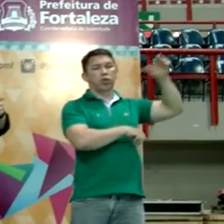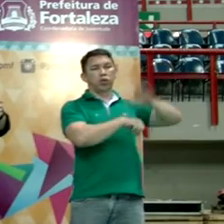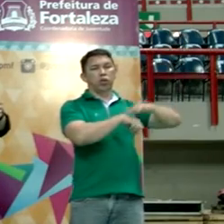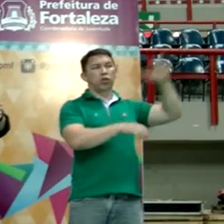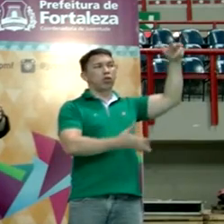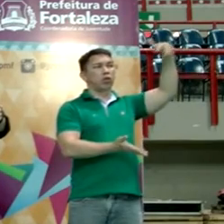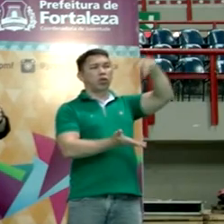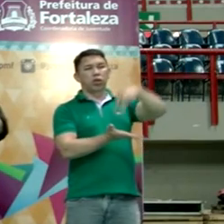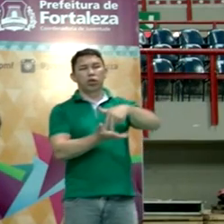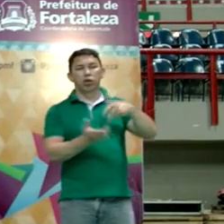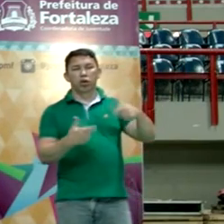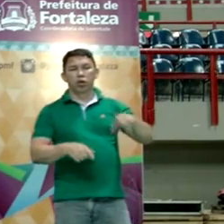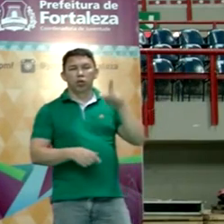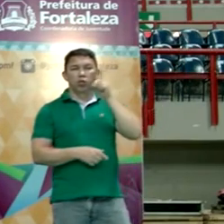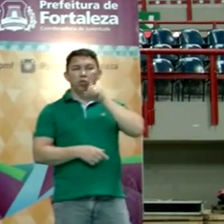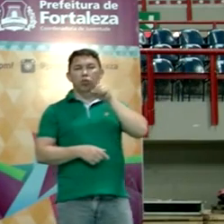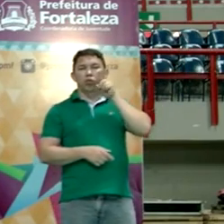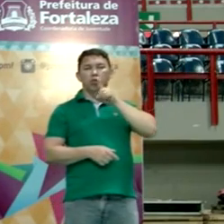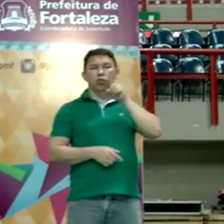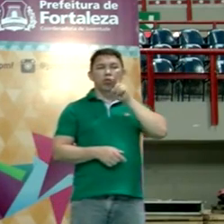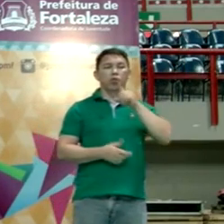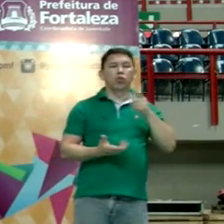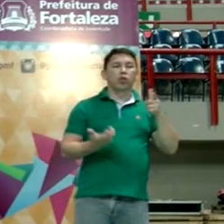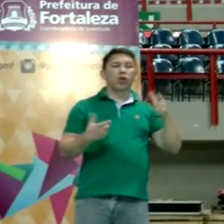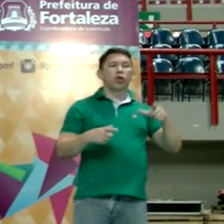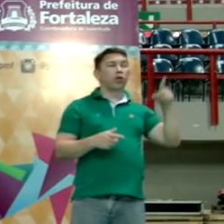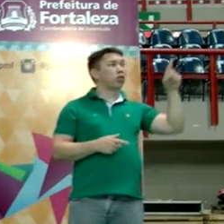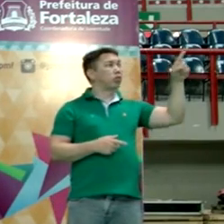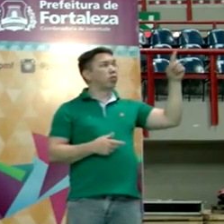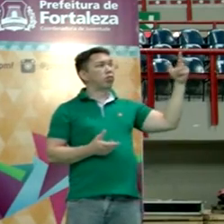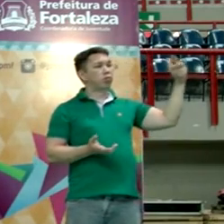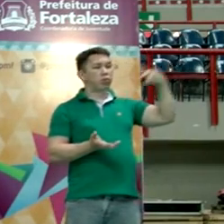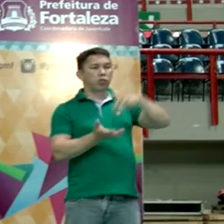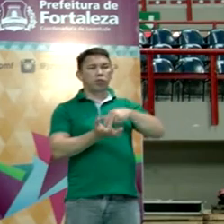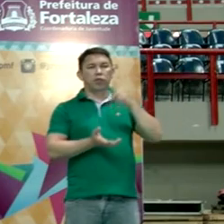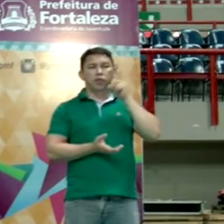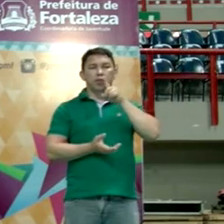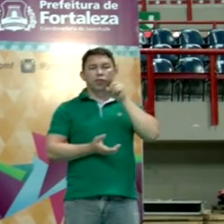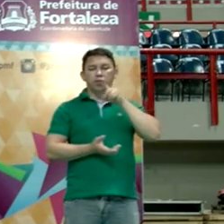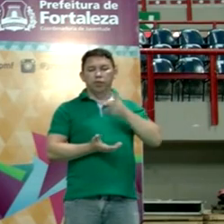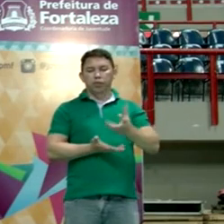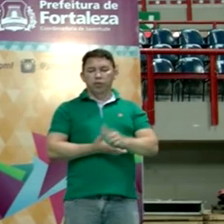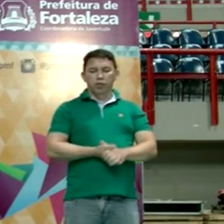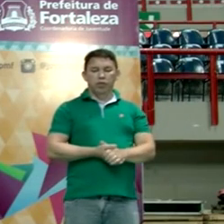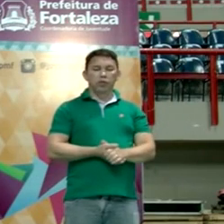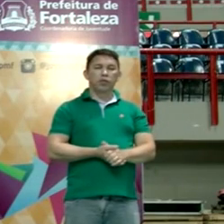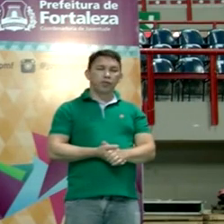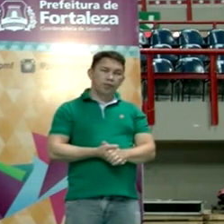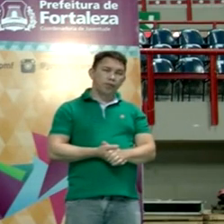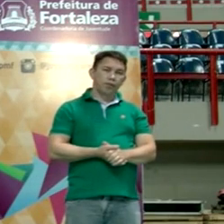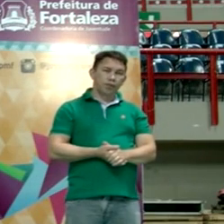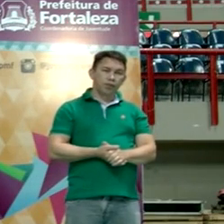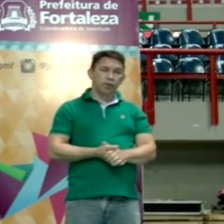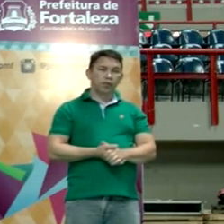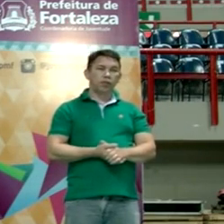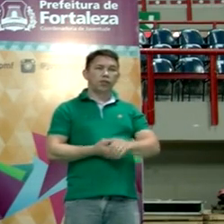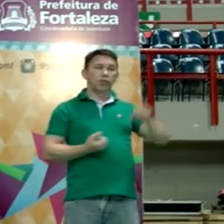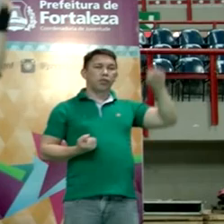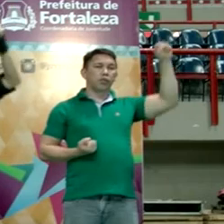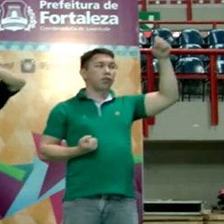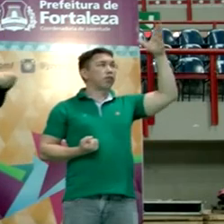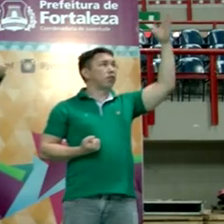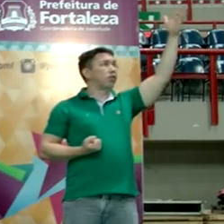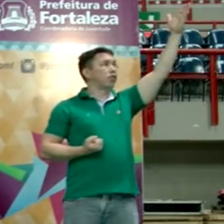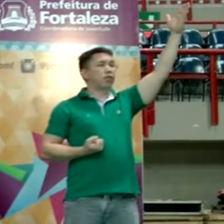mas ele caiu aonde? Quando ele foi expulso pelo seu pai Odin? Nos Estados Unidos, olha aí. E o Superman, que saiu